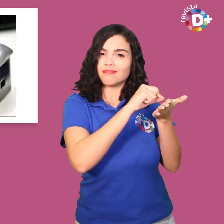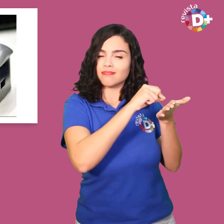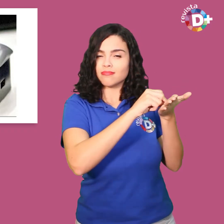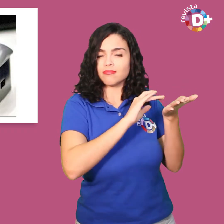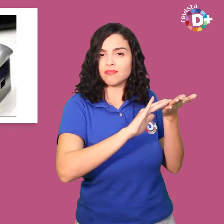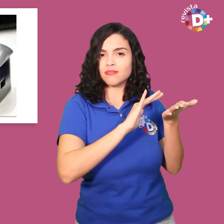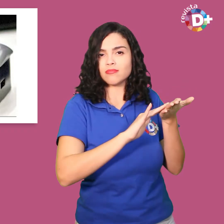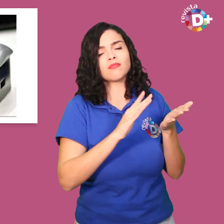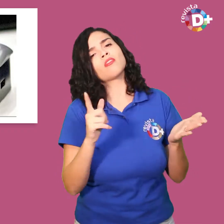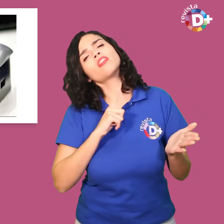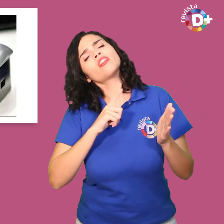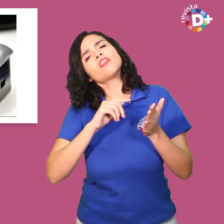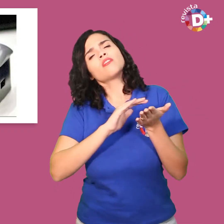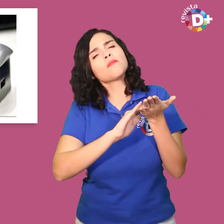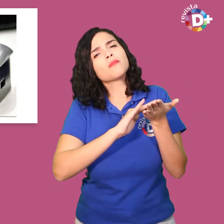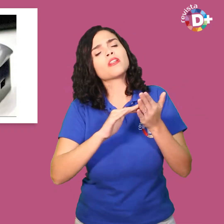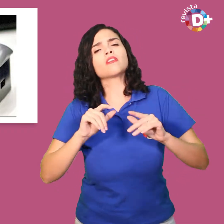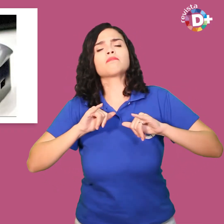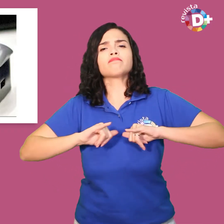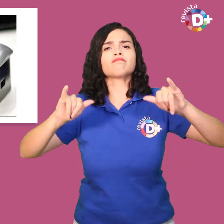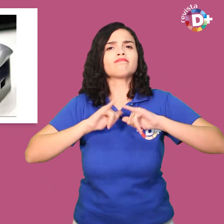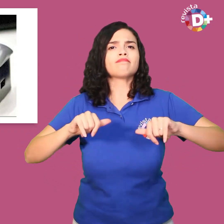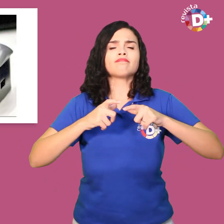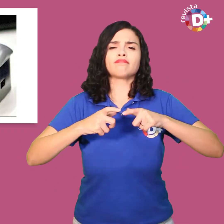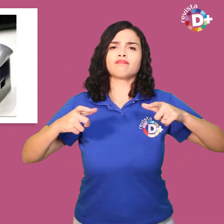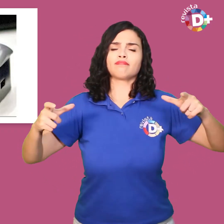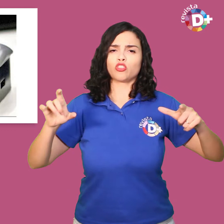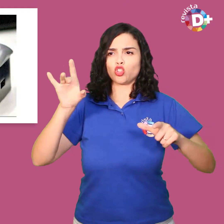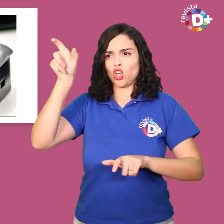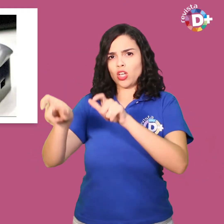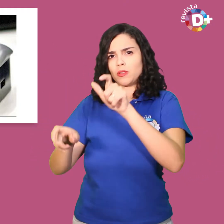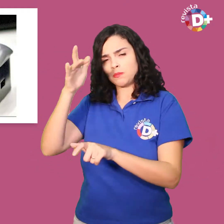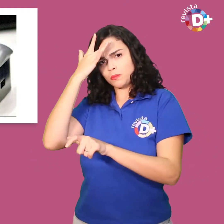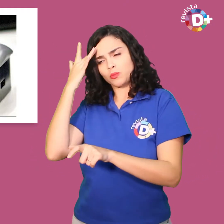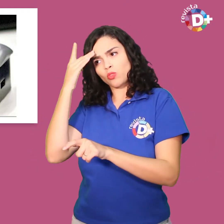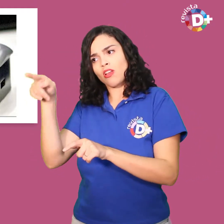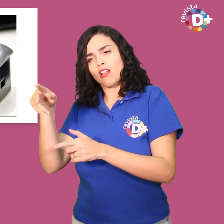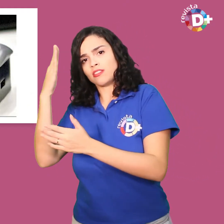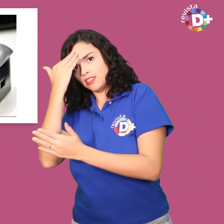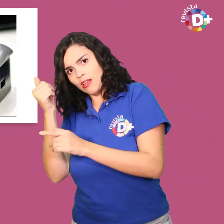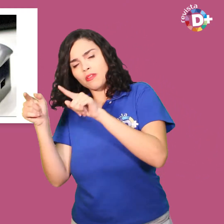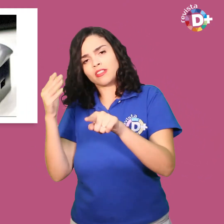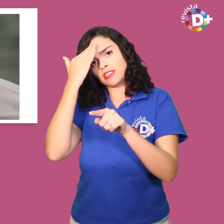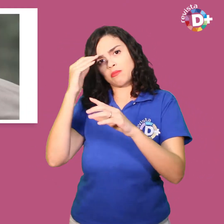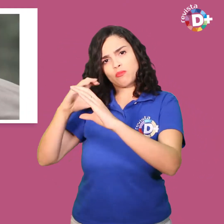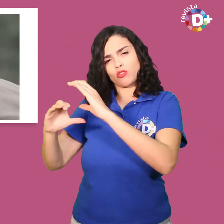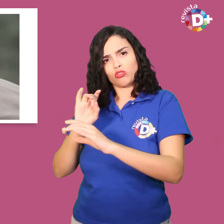conquista um patamar de alcance, se limita à comunicação entre seus pares, enquanto que, com o uso da informática, especialmente